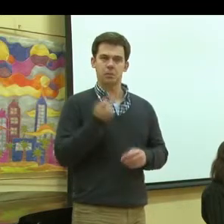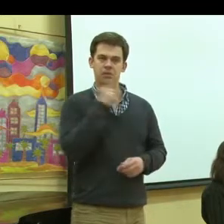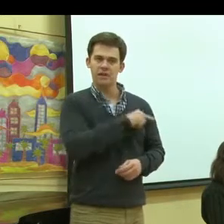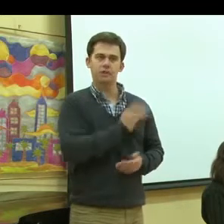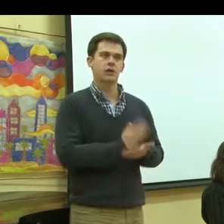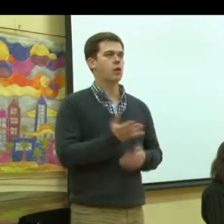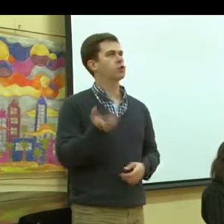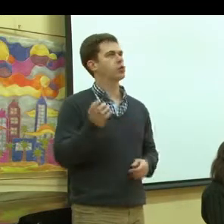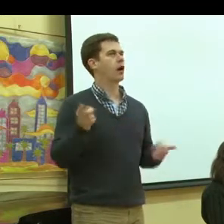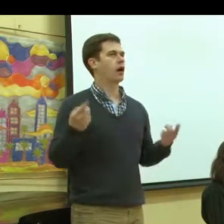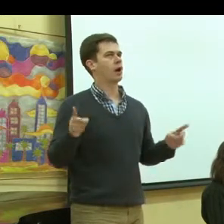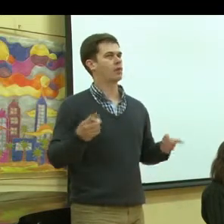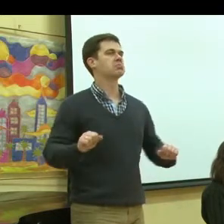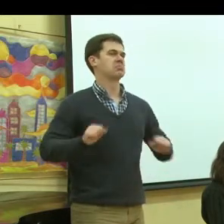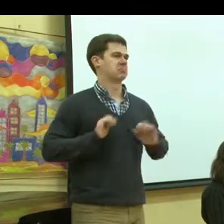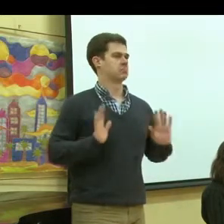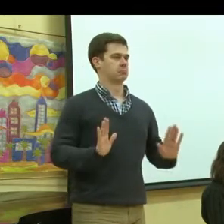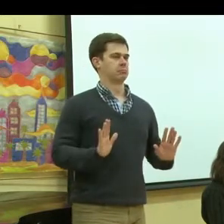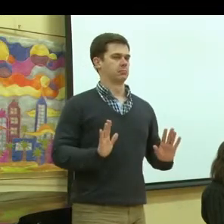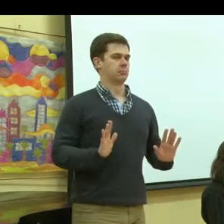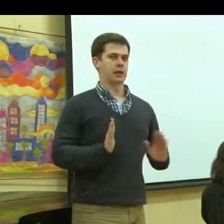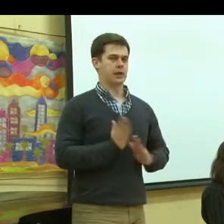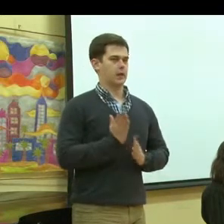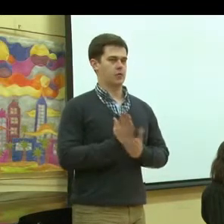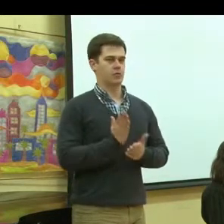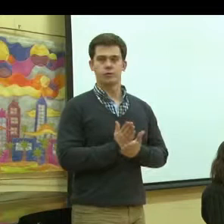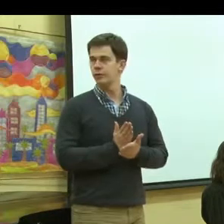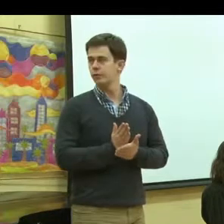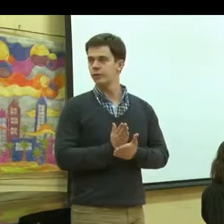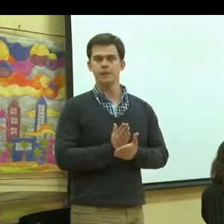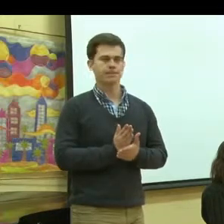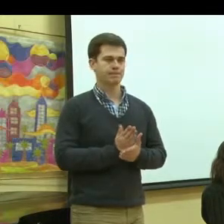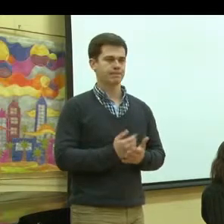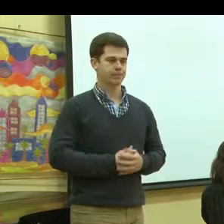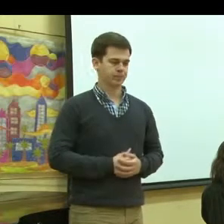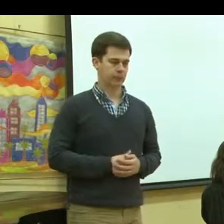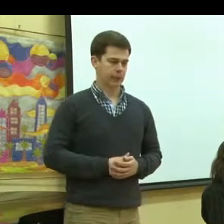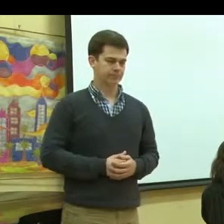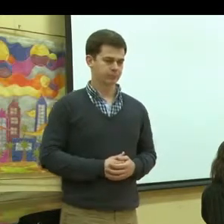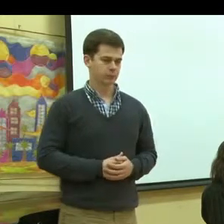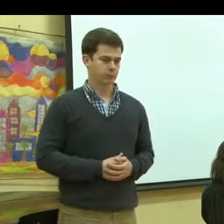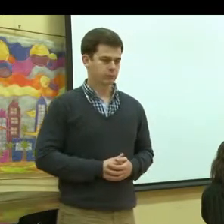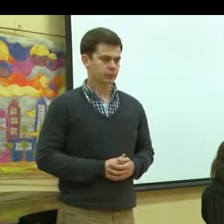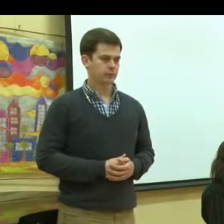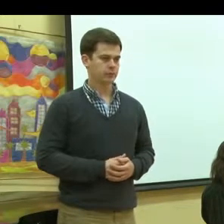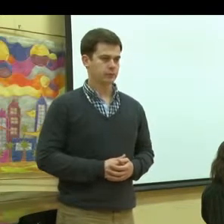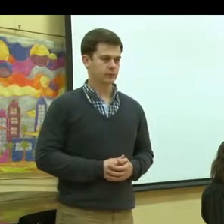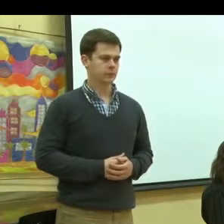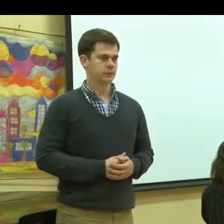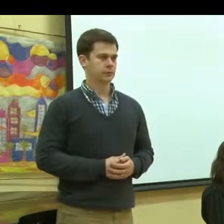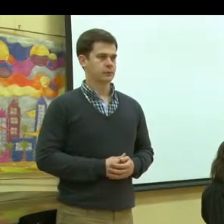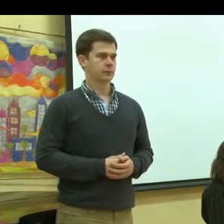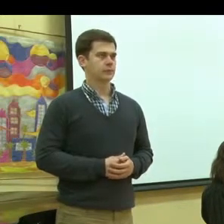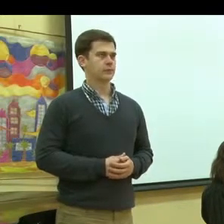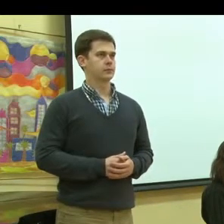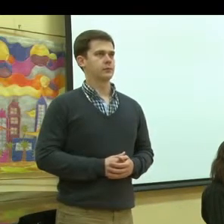una de las teorías que se dice es que en una de esas tardes de esparcimiento, de entretenimiento de los